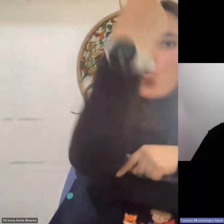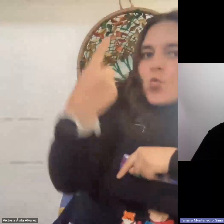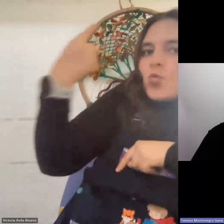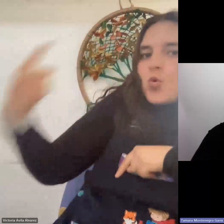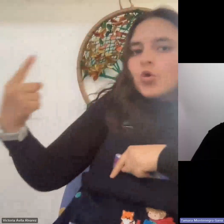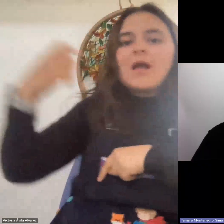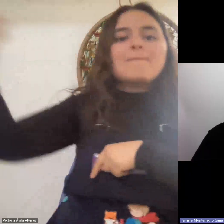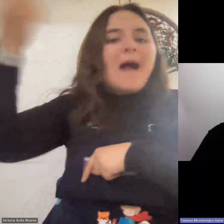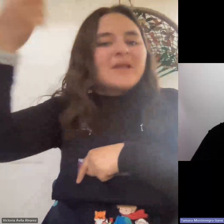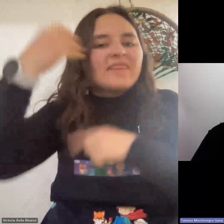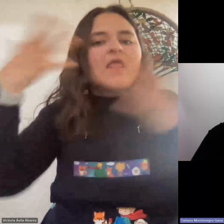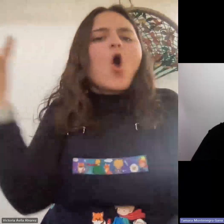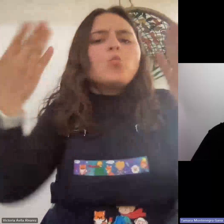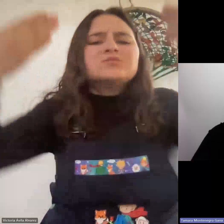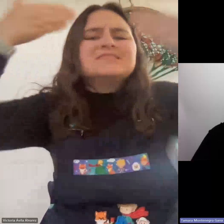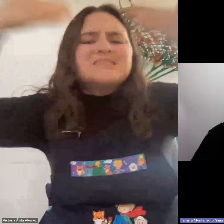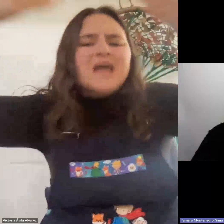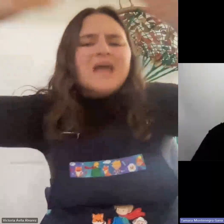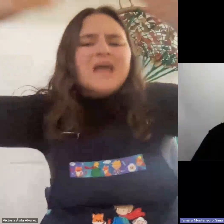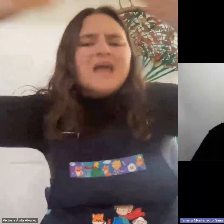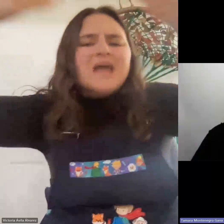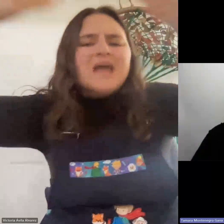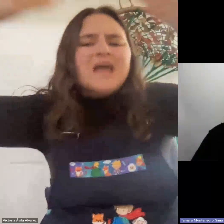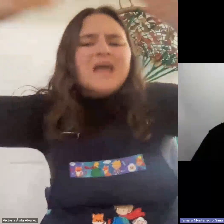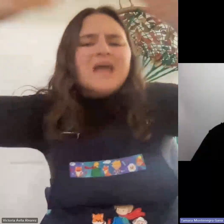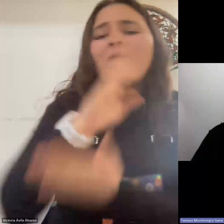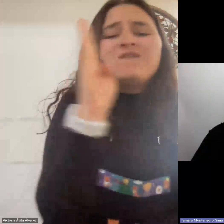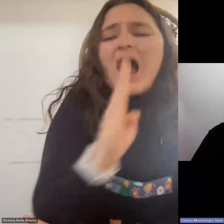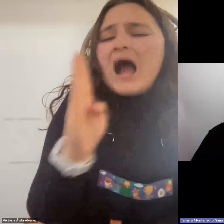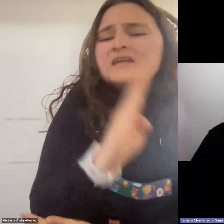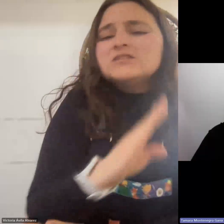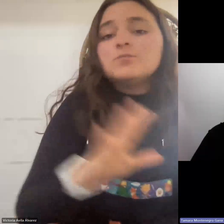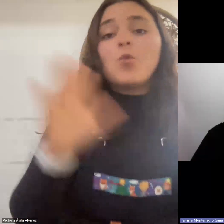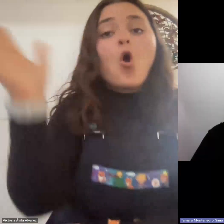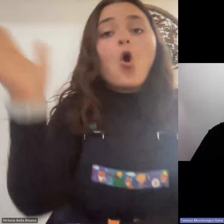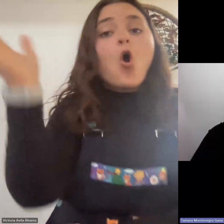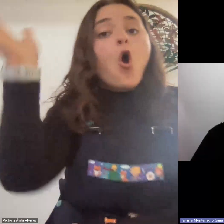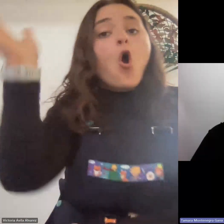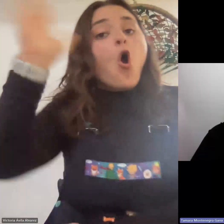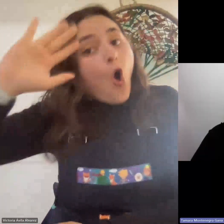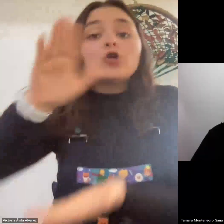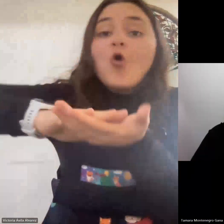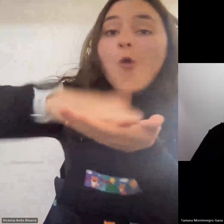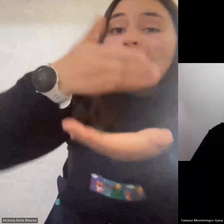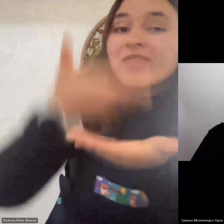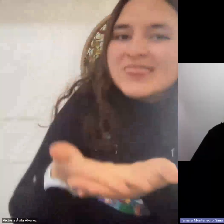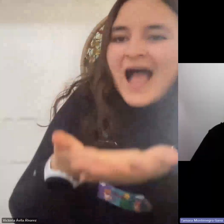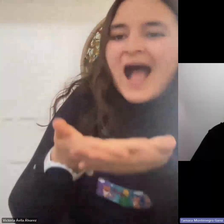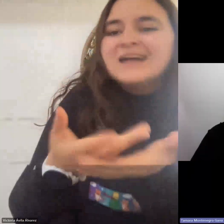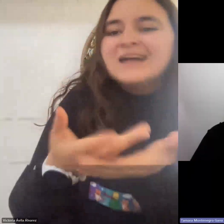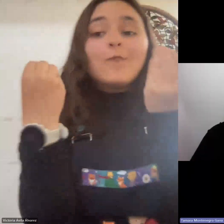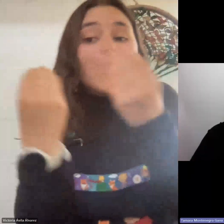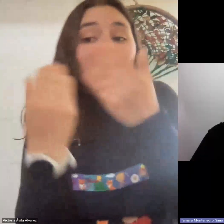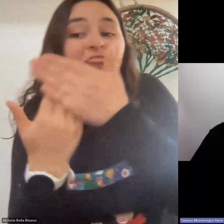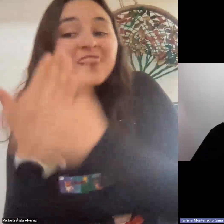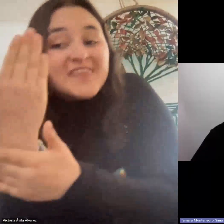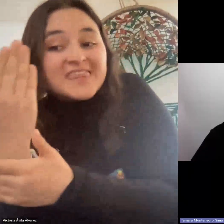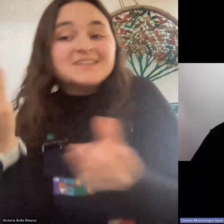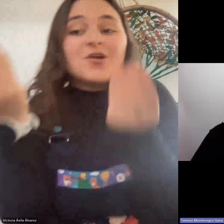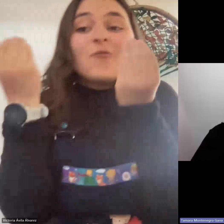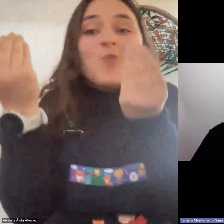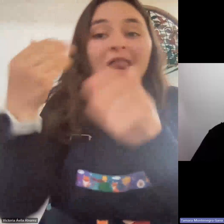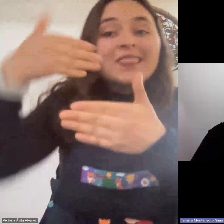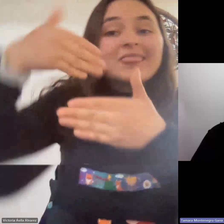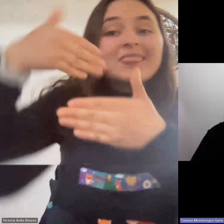que en Como la sala, infografía. cada una, infografías que están pegadas en la sala, para saber cómo saludar a una persona sola. Algo básico, el saludo